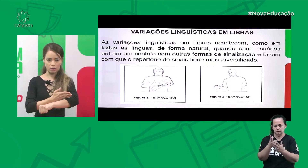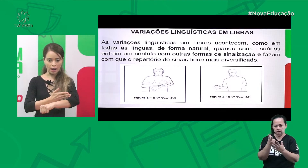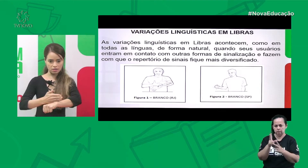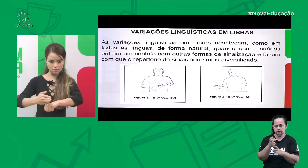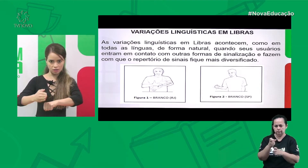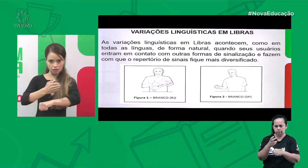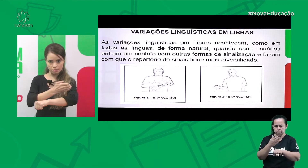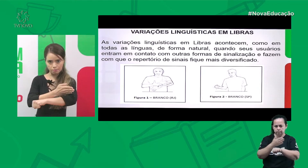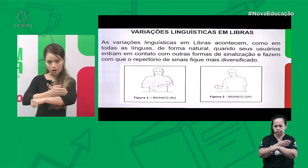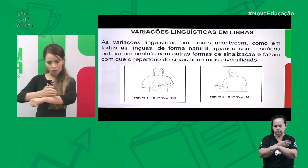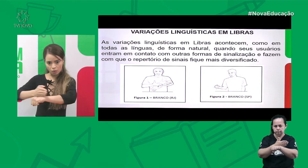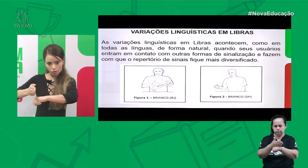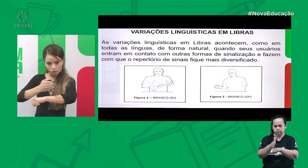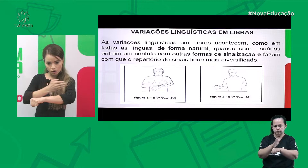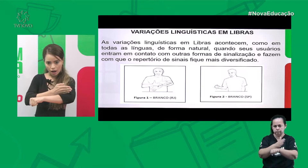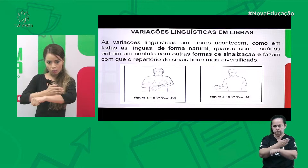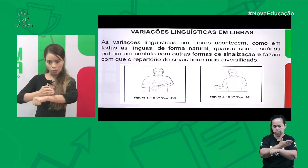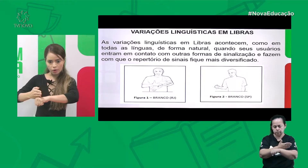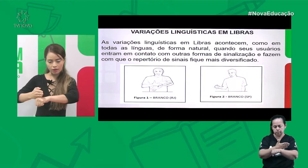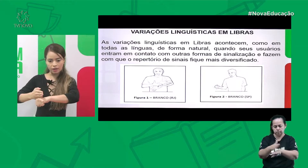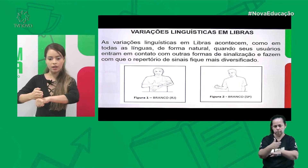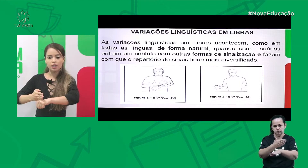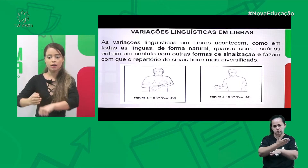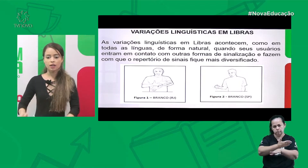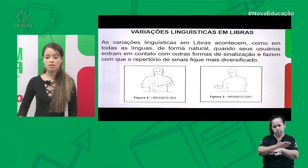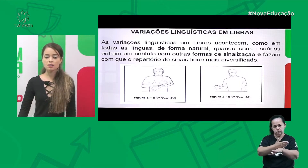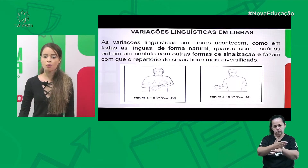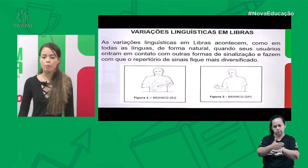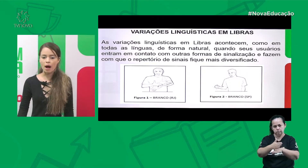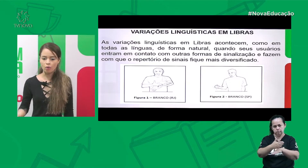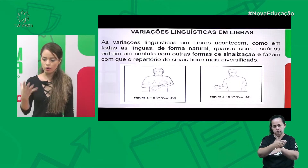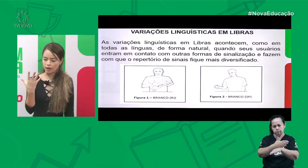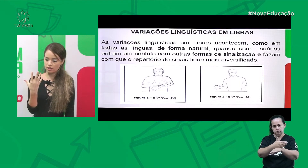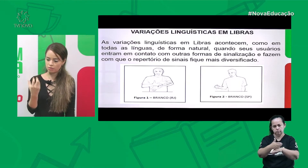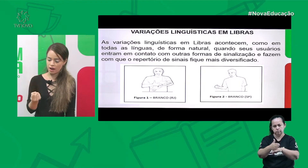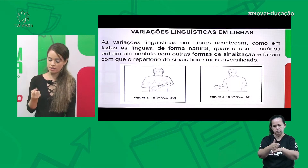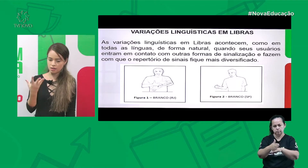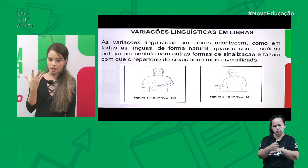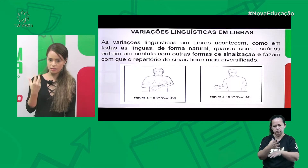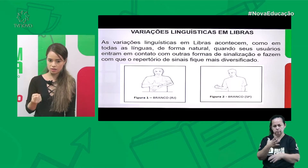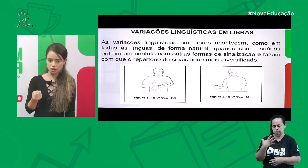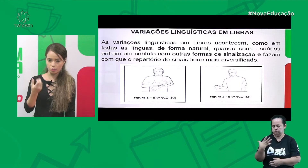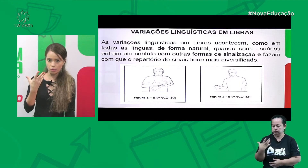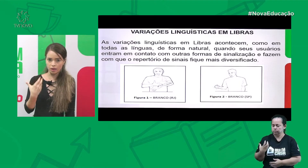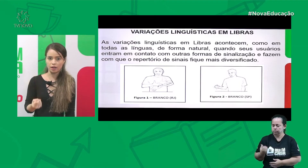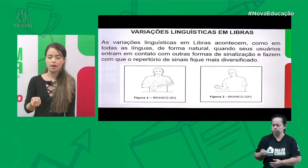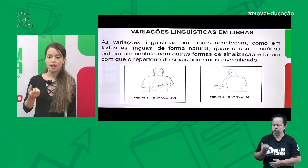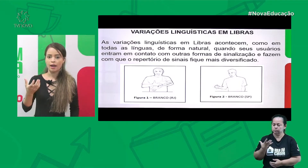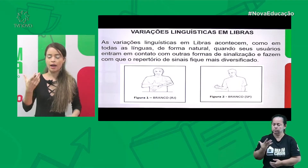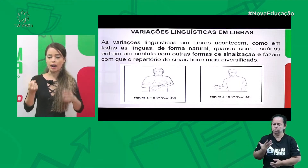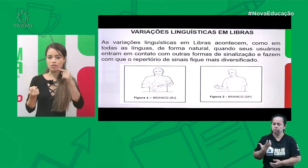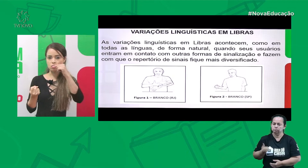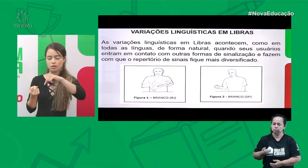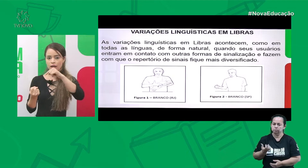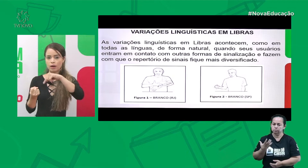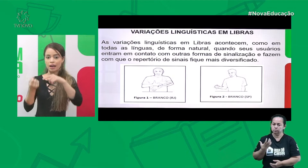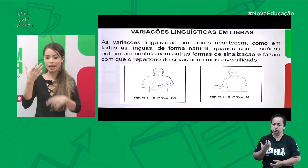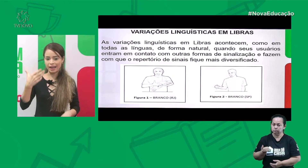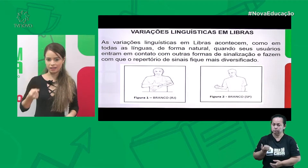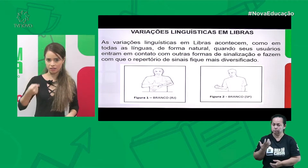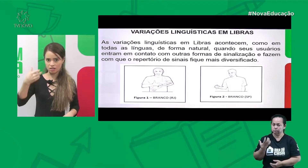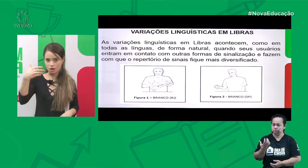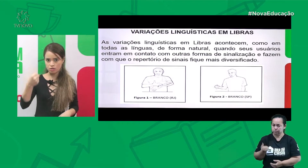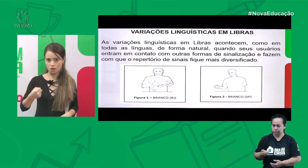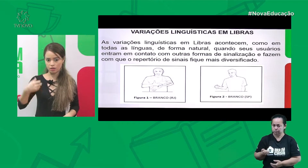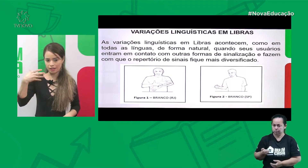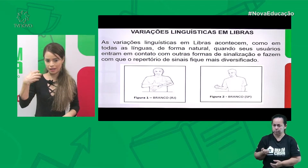feito assim, branco, a cor branca, e em São Paulo eles fazem assim. Por quê? Relacionado a